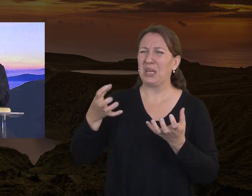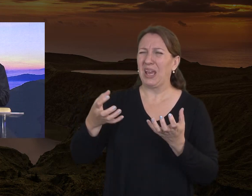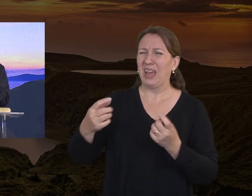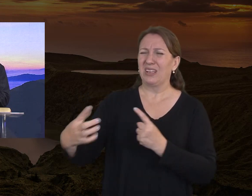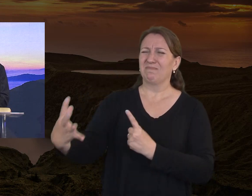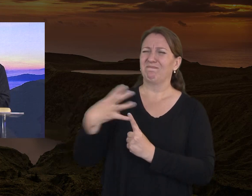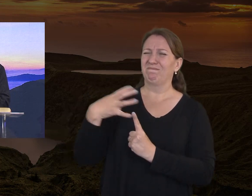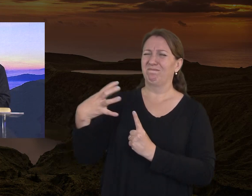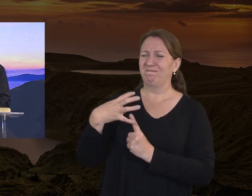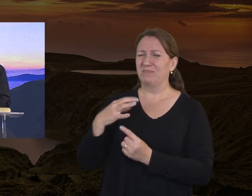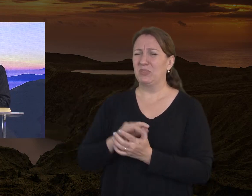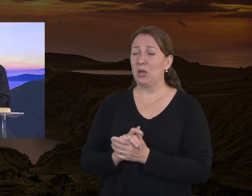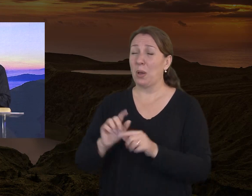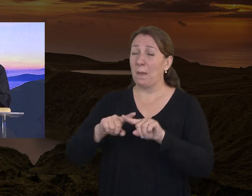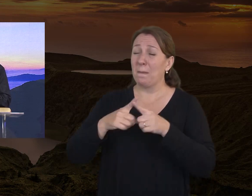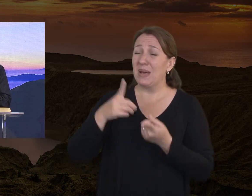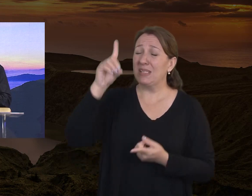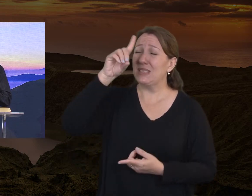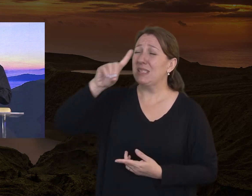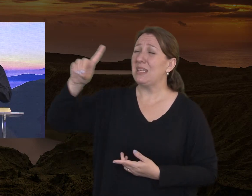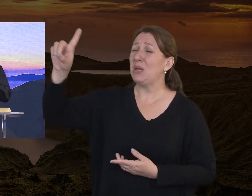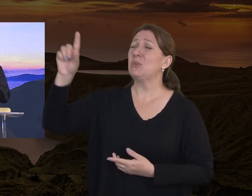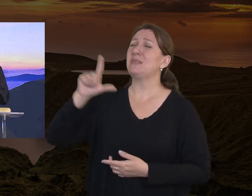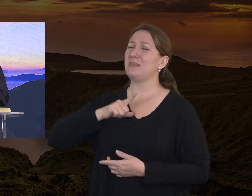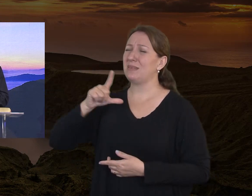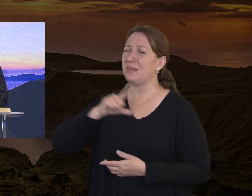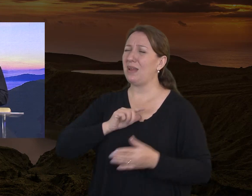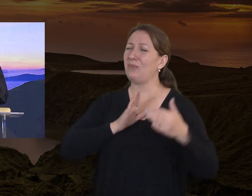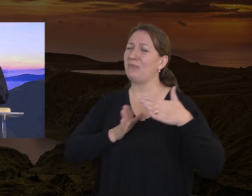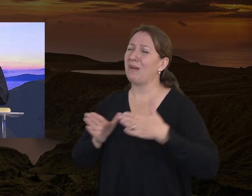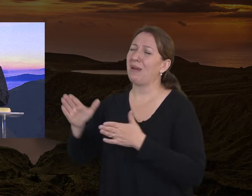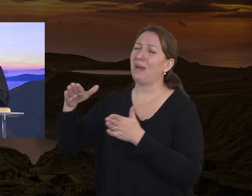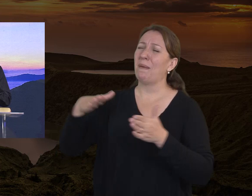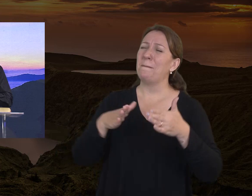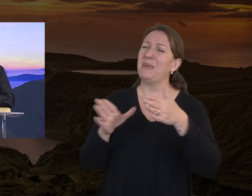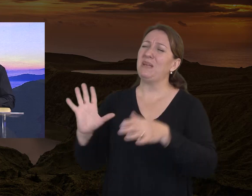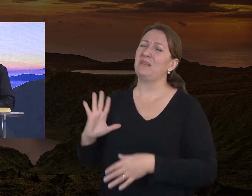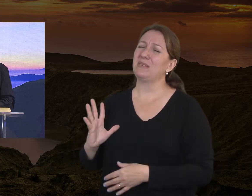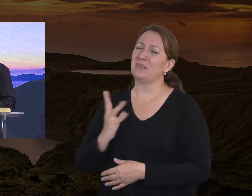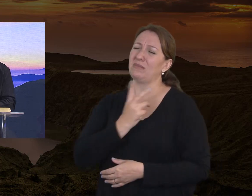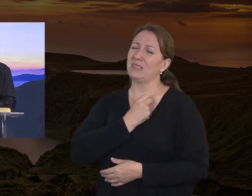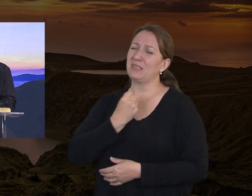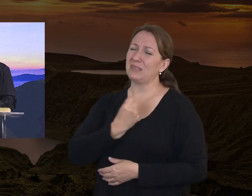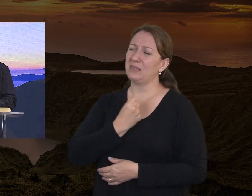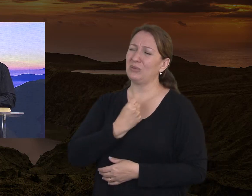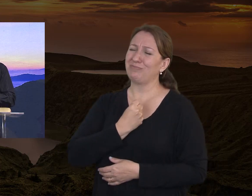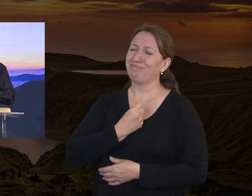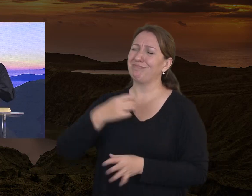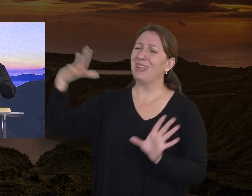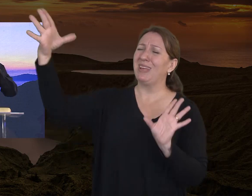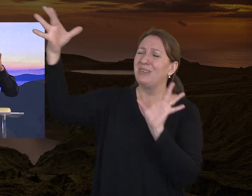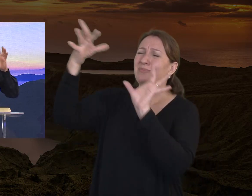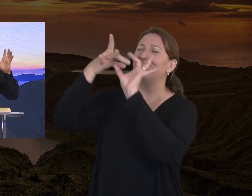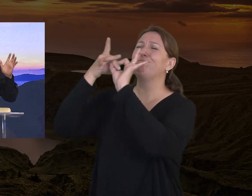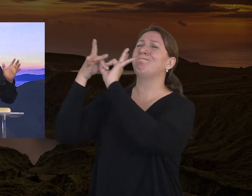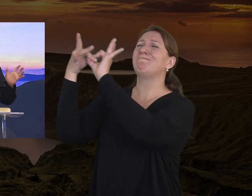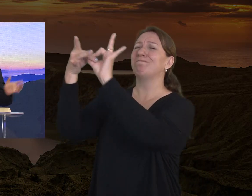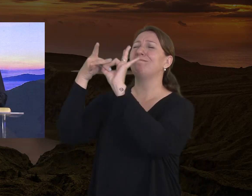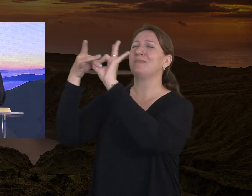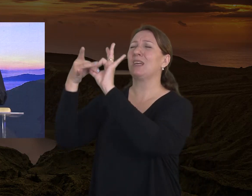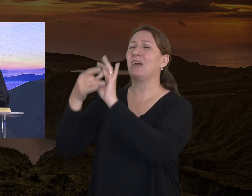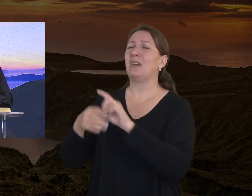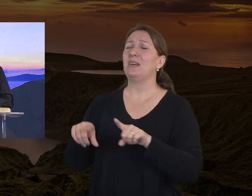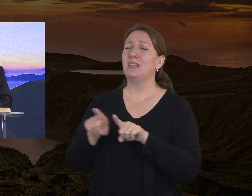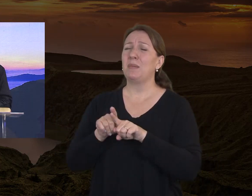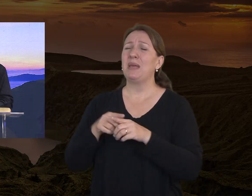é o caminho da salvação de Deus para nós, como alcançarmos a plena reconciliação com Deus, como, Senhor, reconectar